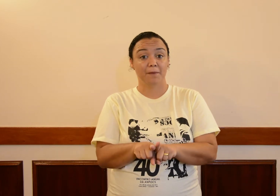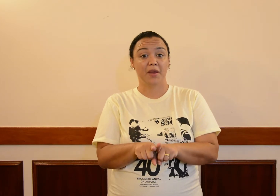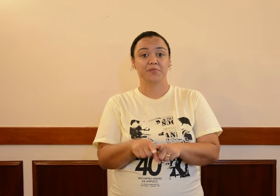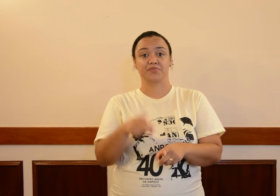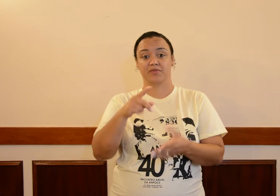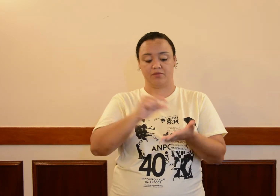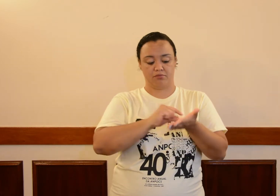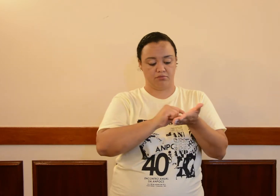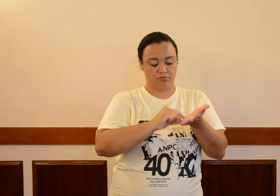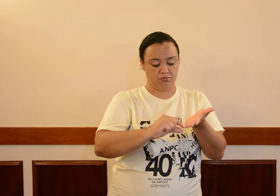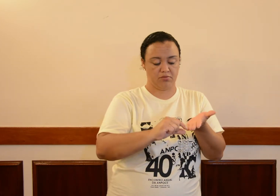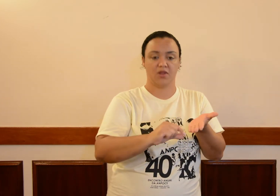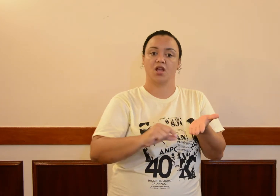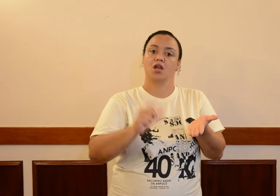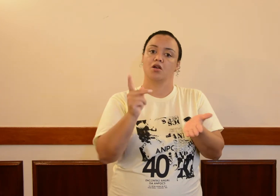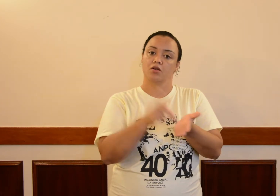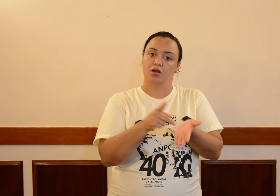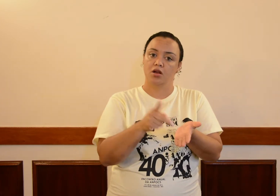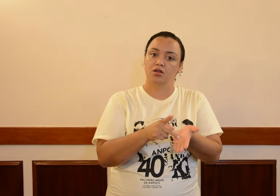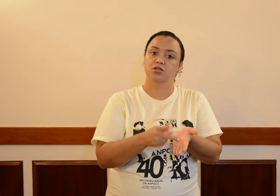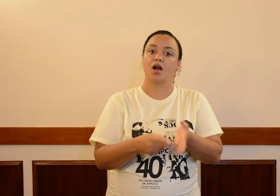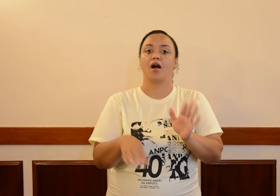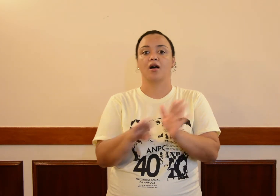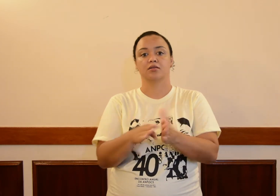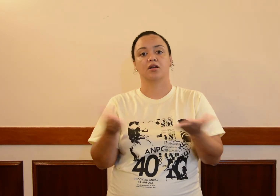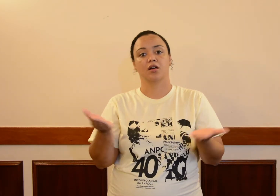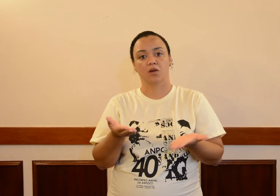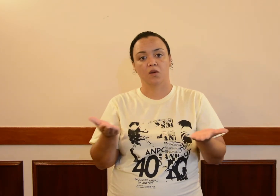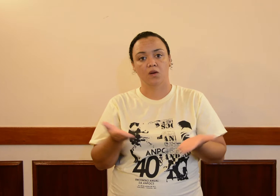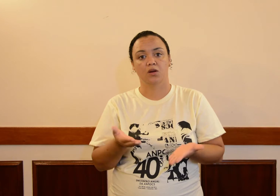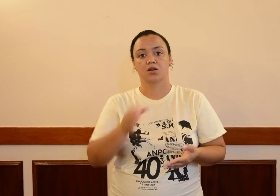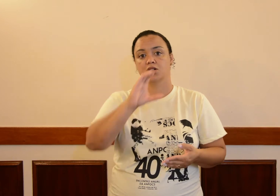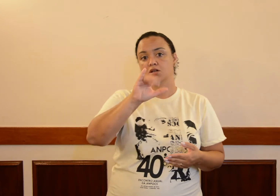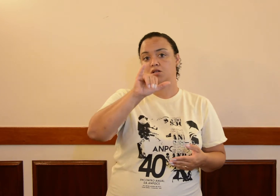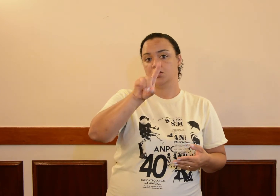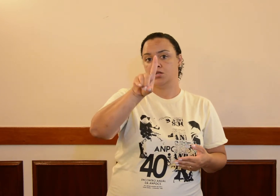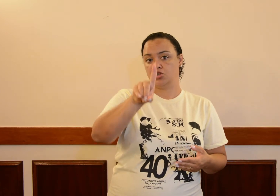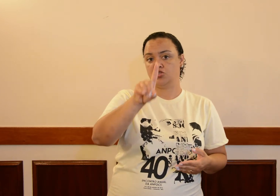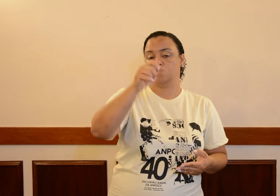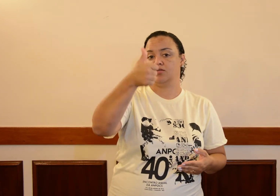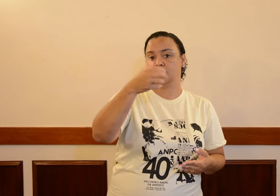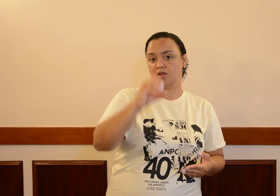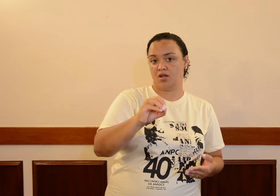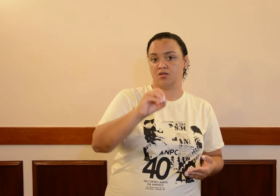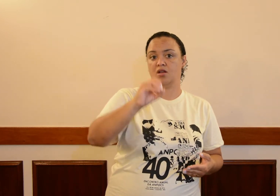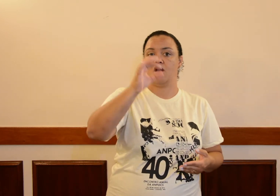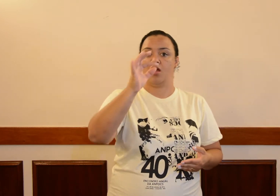Tomás está em acompanhamento psiquiátrico pelo CID-10, F42,